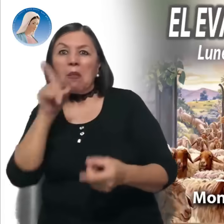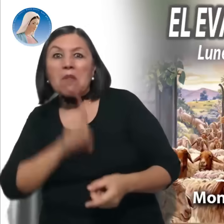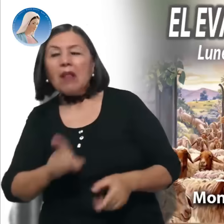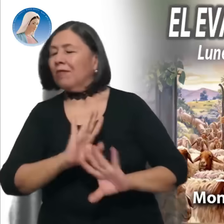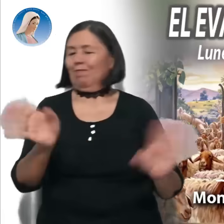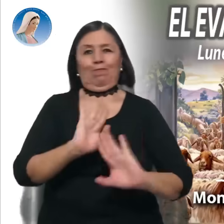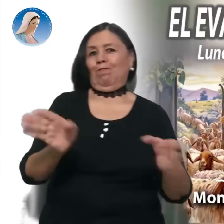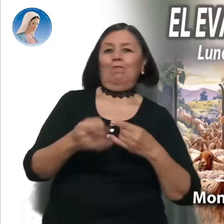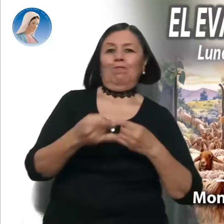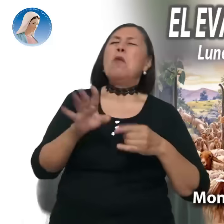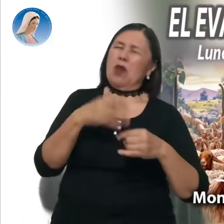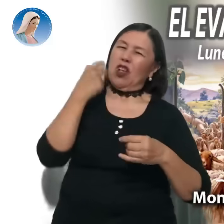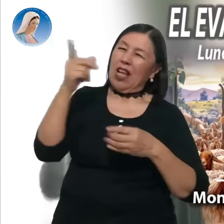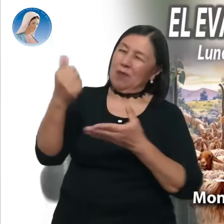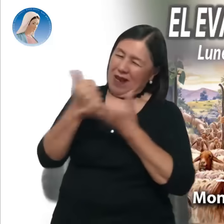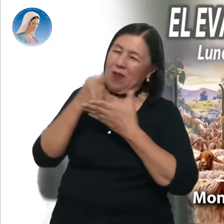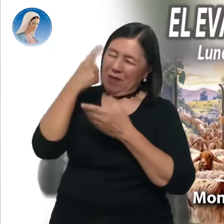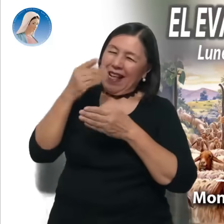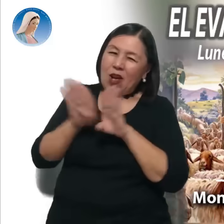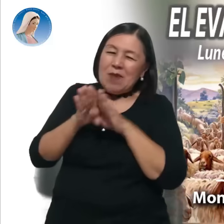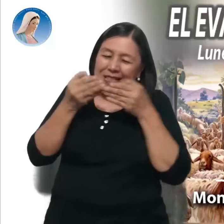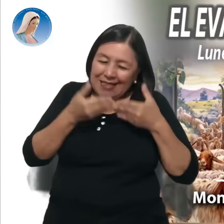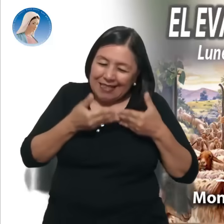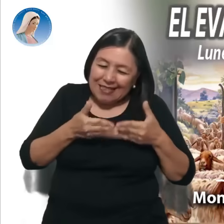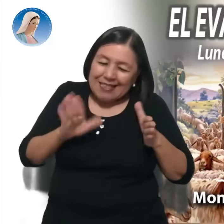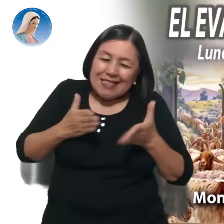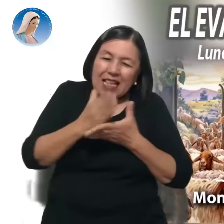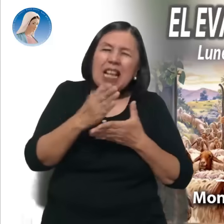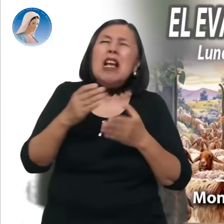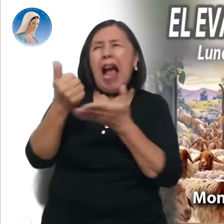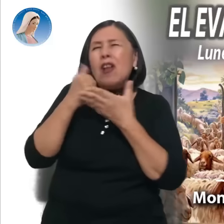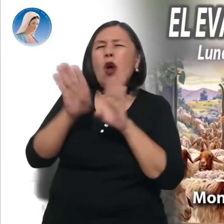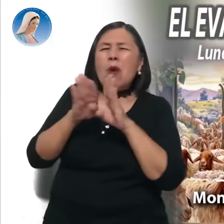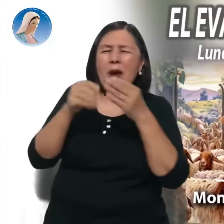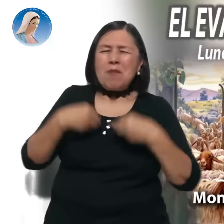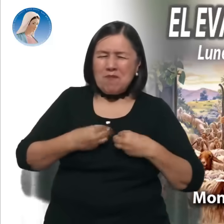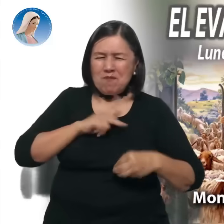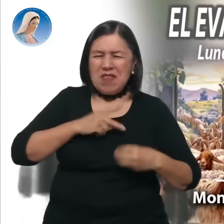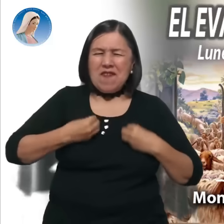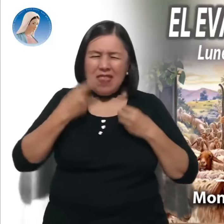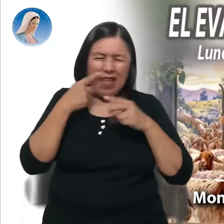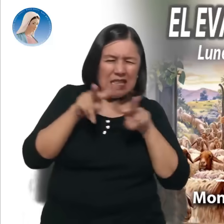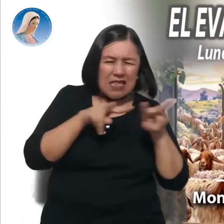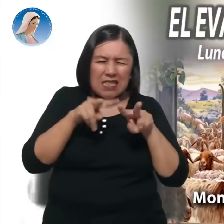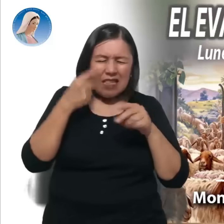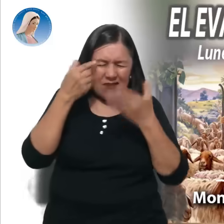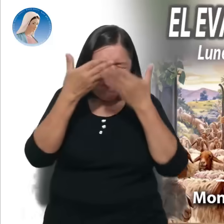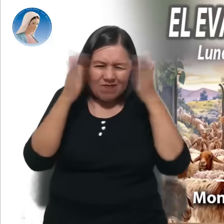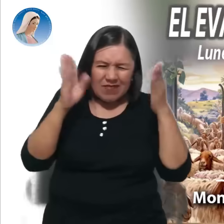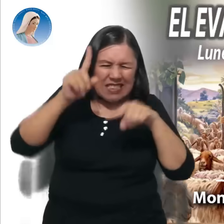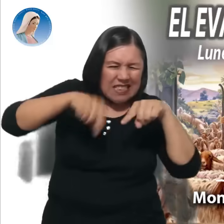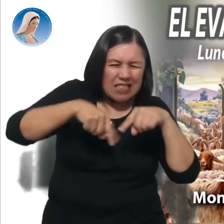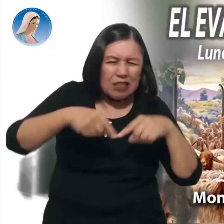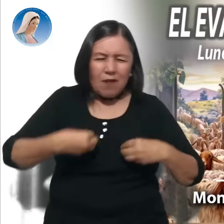quiero entrar a través de ti, Señor. Ayúdame a discernir en mi vida lo que me da salvación, lo que es verdad, lo que me da